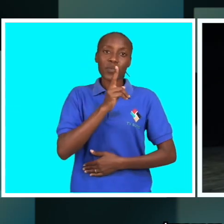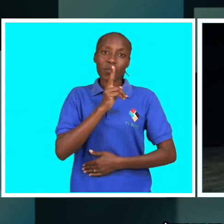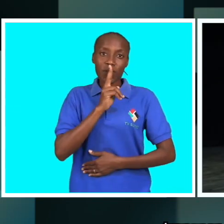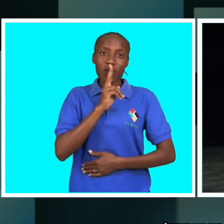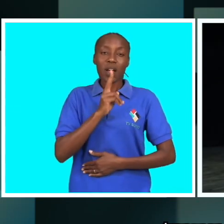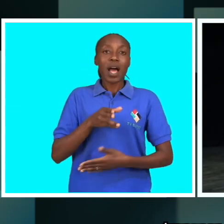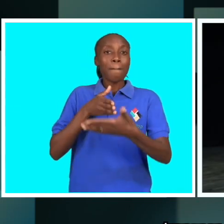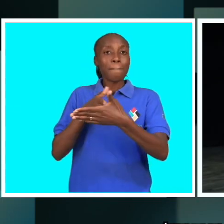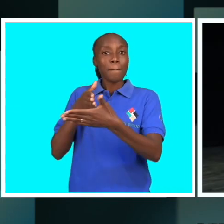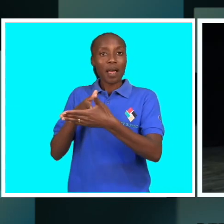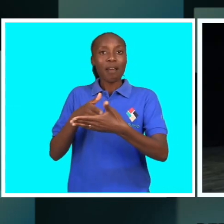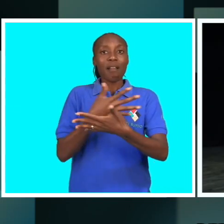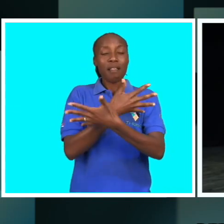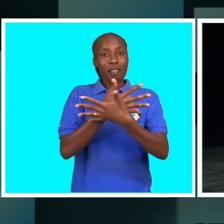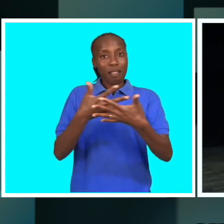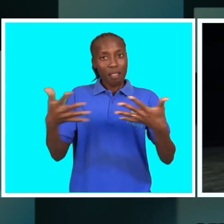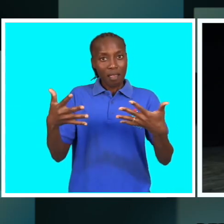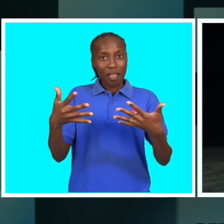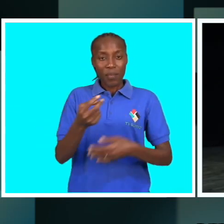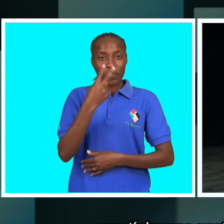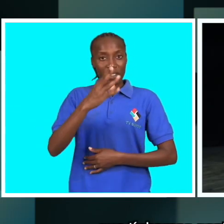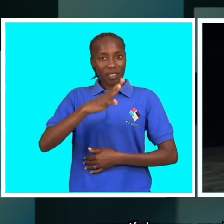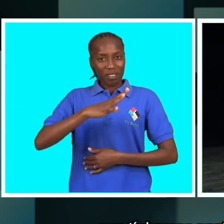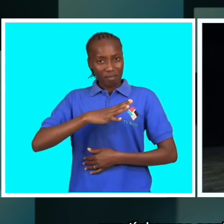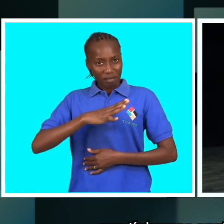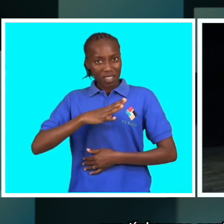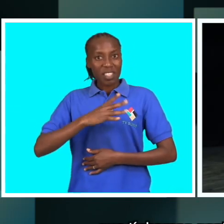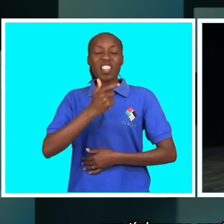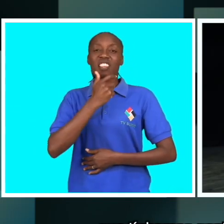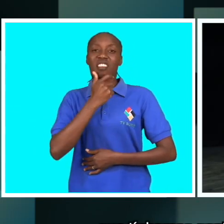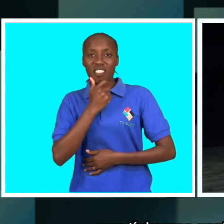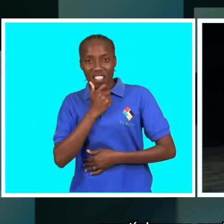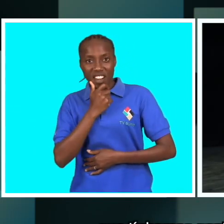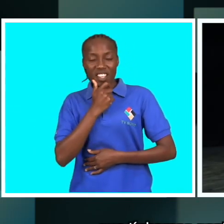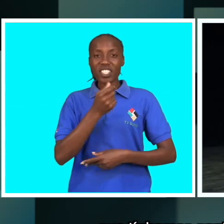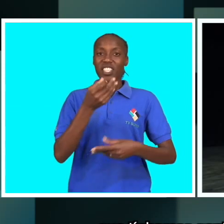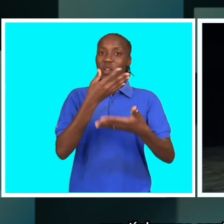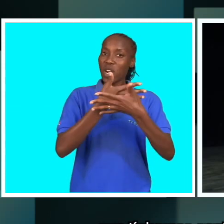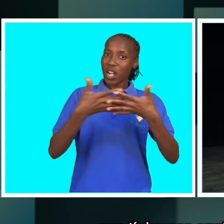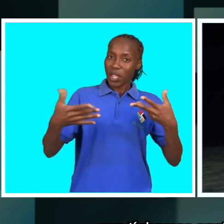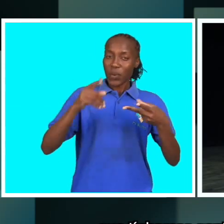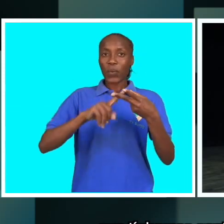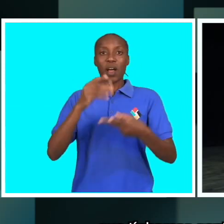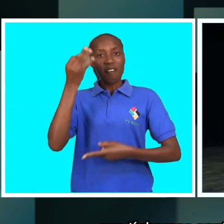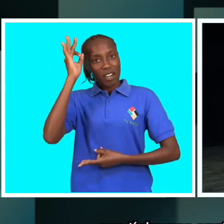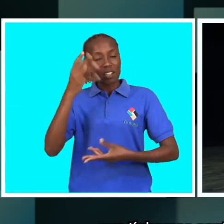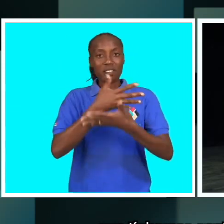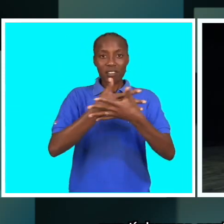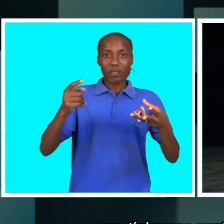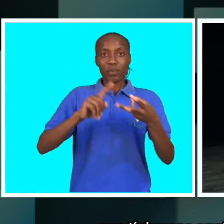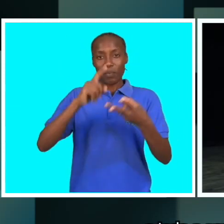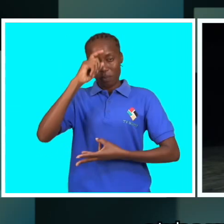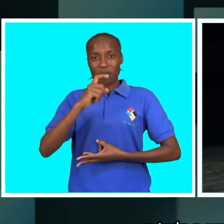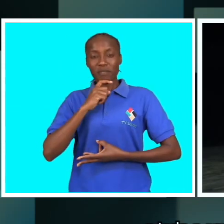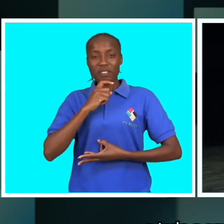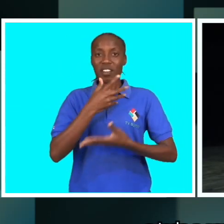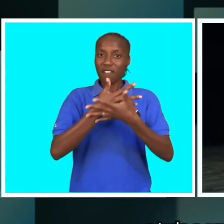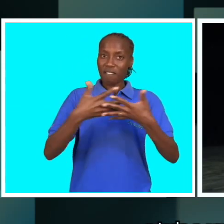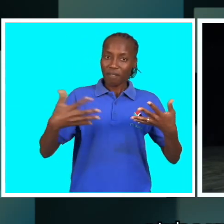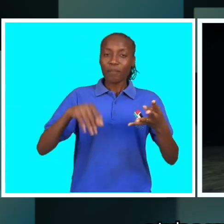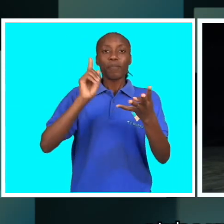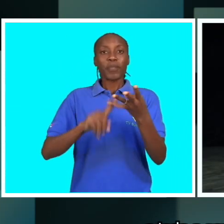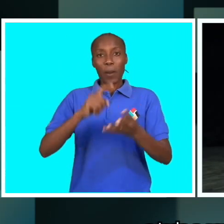linguística. E podemos ter uma audiência como hoje, tínhamos gente que fala inglês, gente que fala francês, gente que fala português e gente que fala língua de sinais